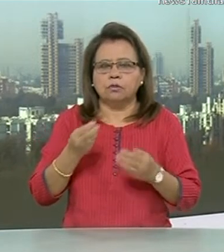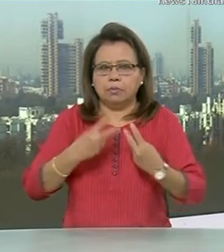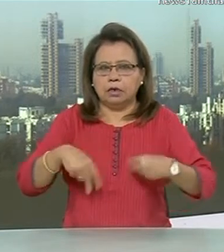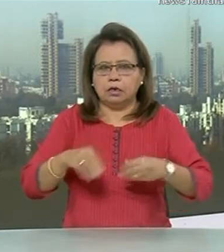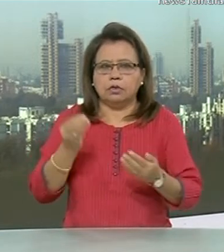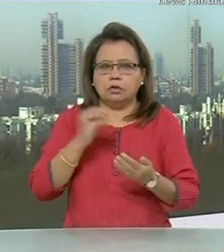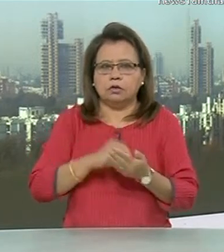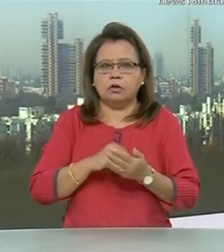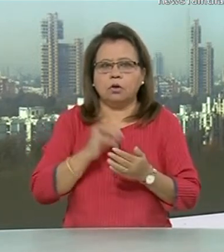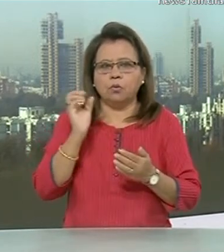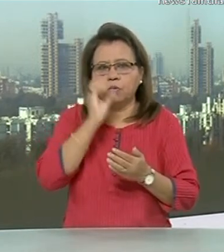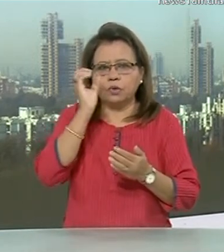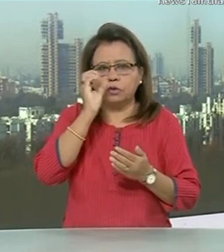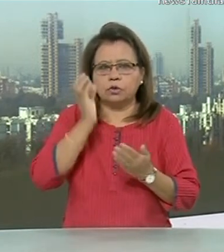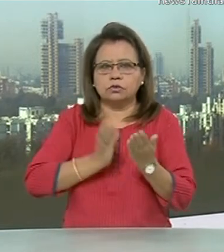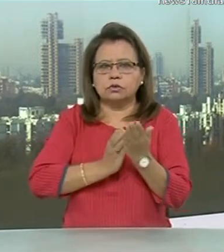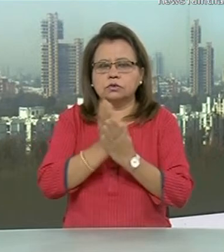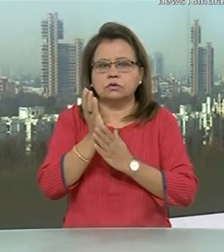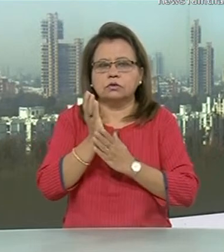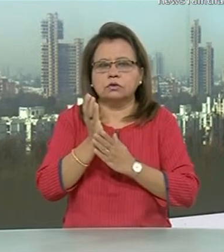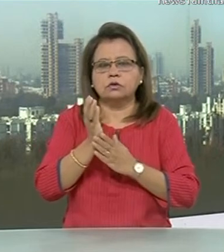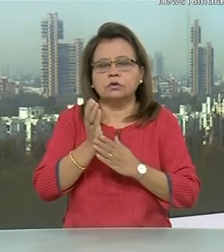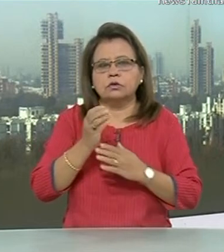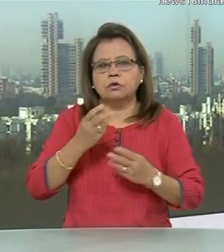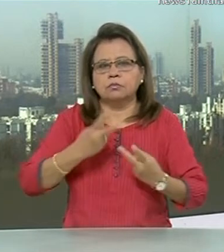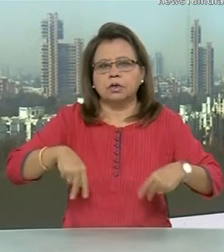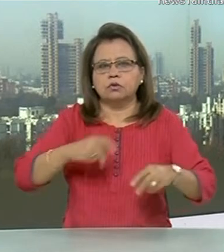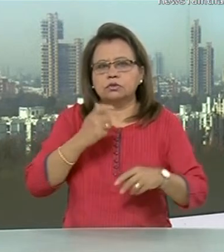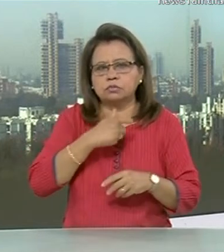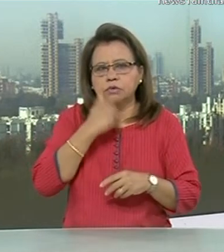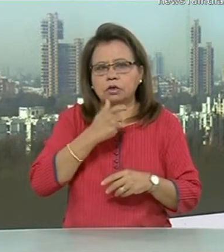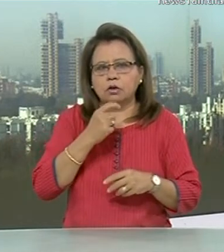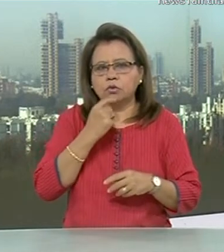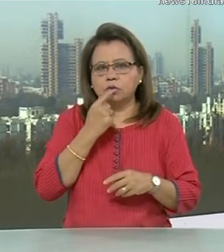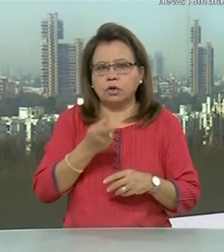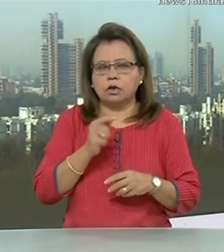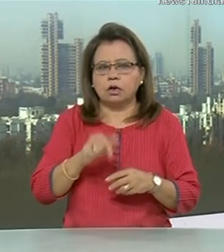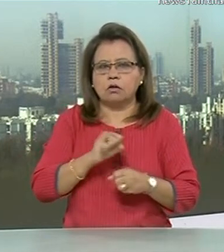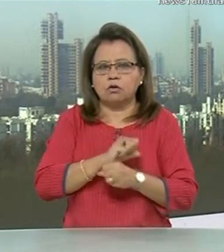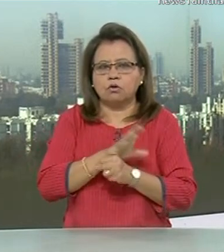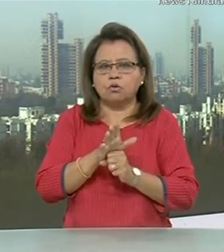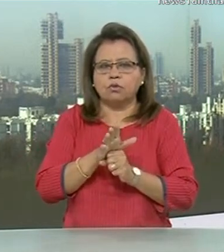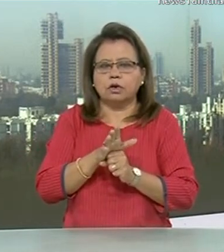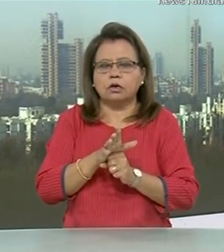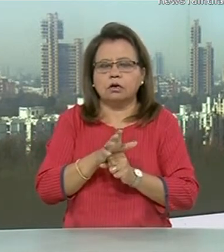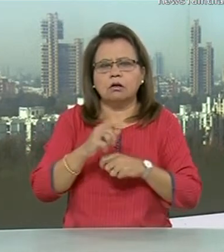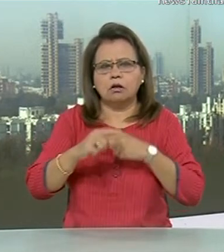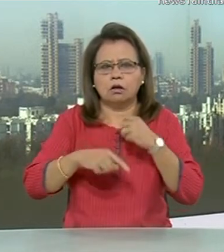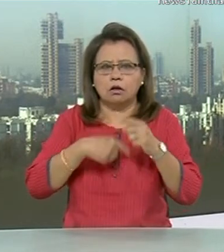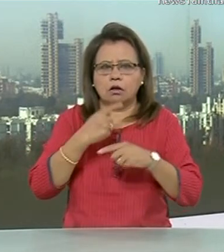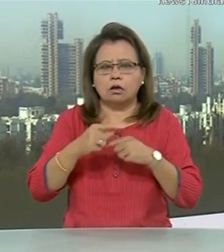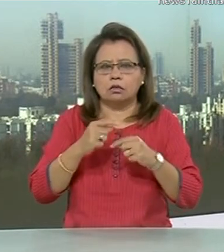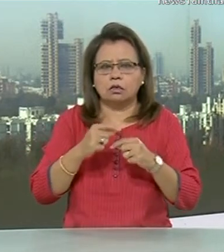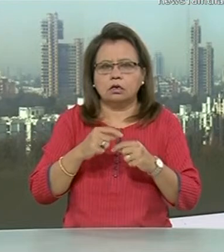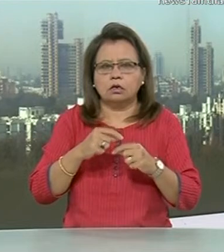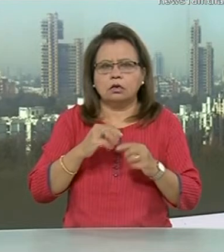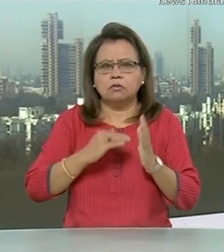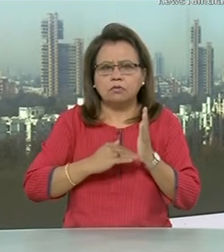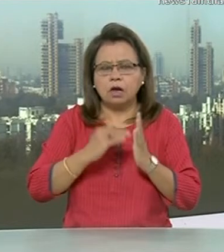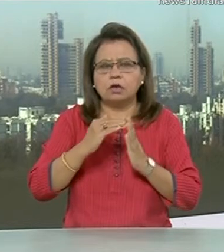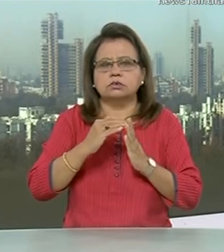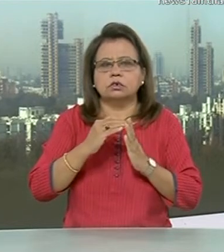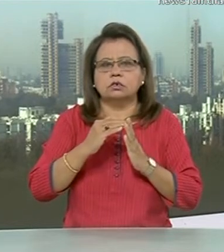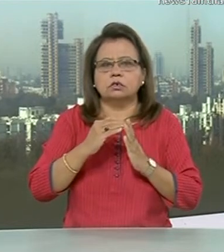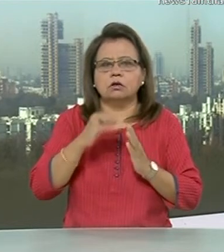में हिस्सा लिया वीडियो कांफ्रेंस के जरिए बैठक को संबोधित करते हुए उन्होंने कहा कि हमारी लगातार विकासशील